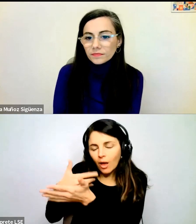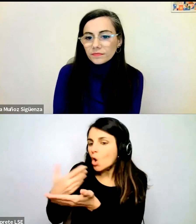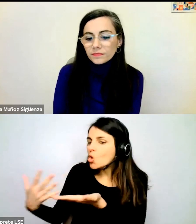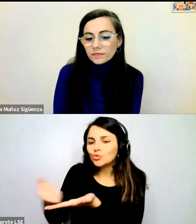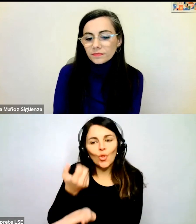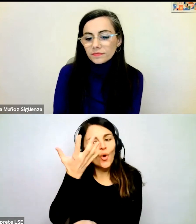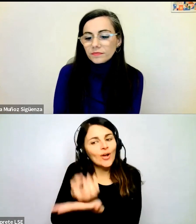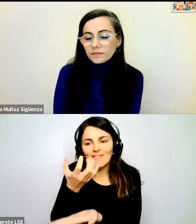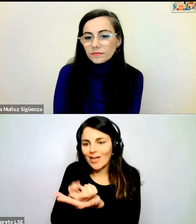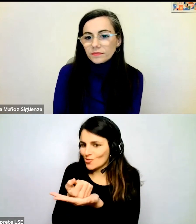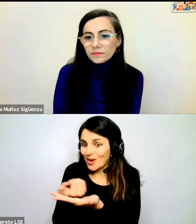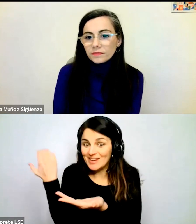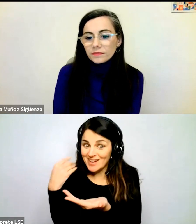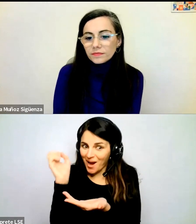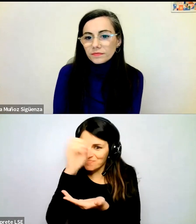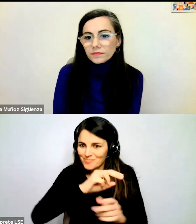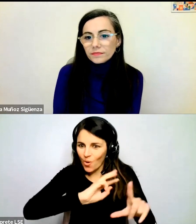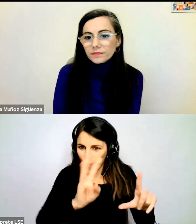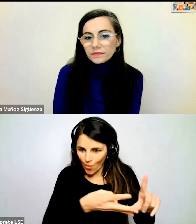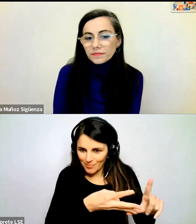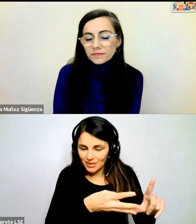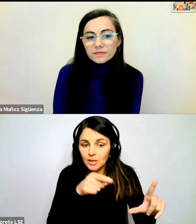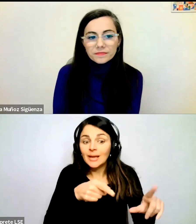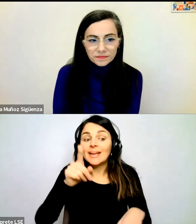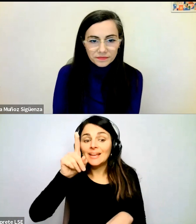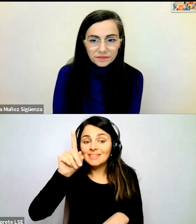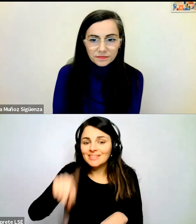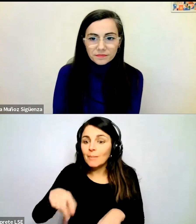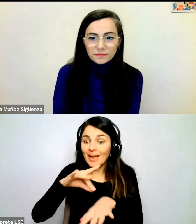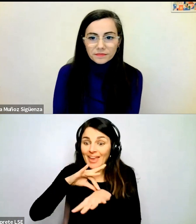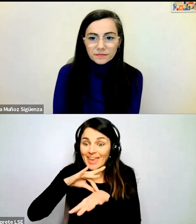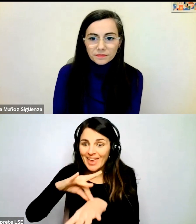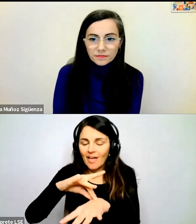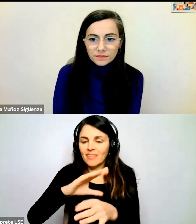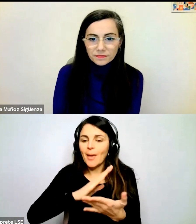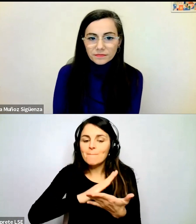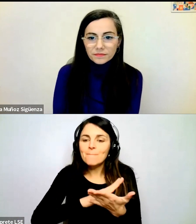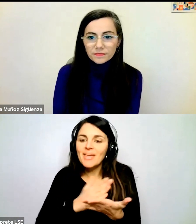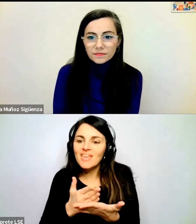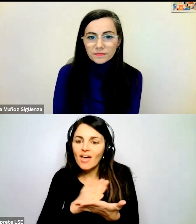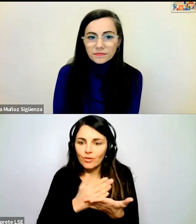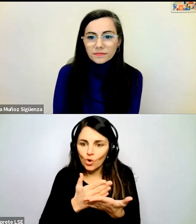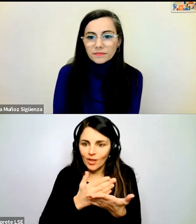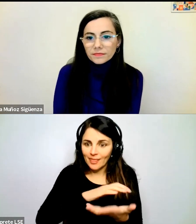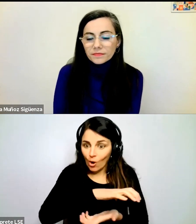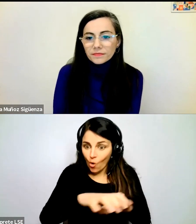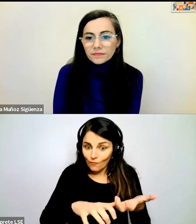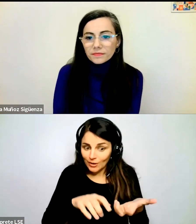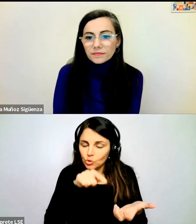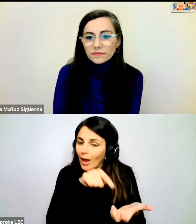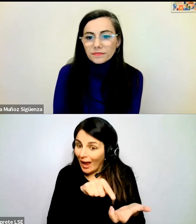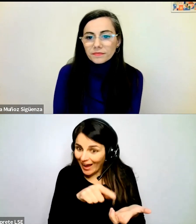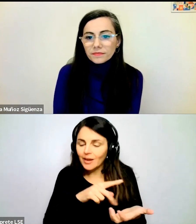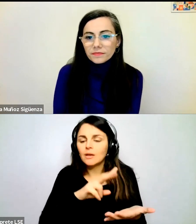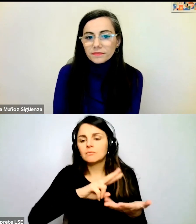de mediación, de mediación de conflictos que ha elaborado el Colegio de Abogados está interpretado a lengua de